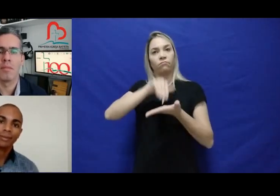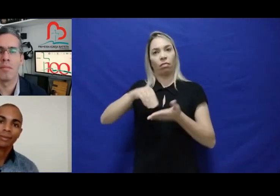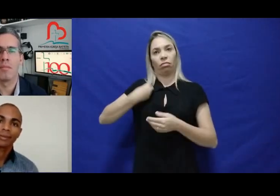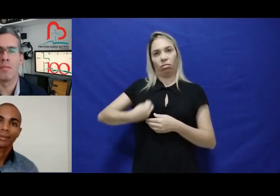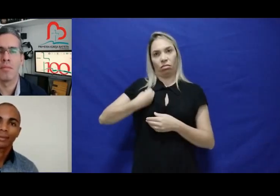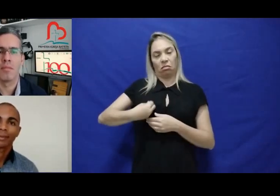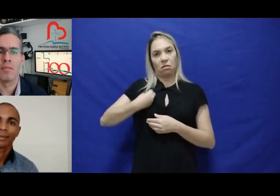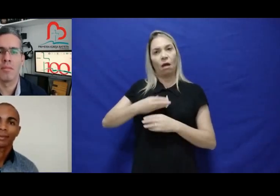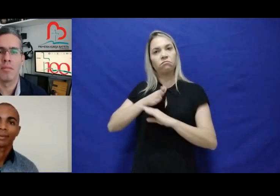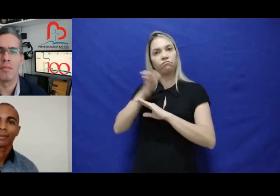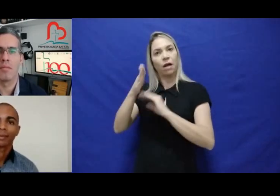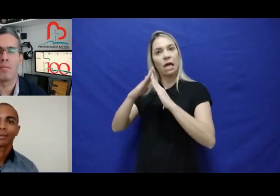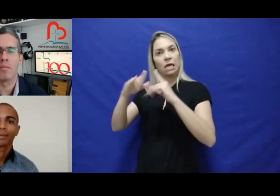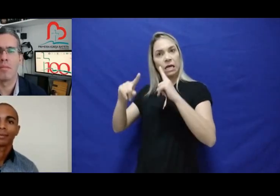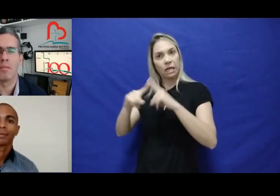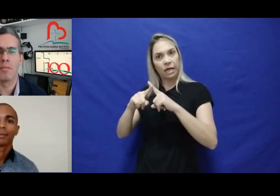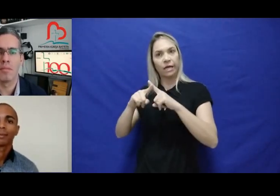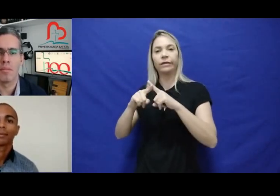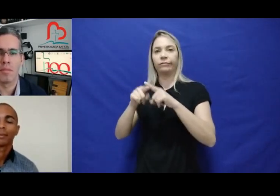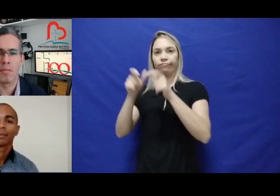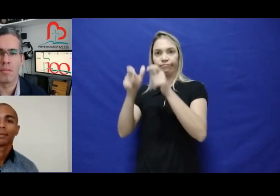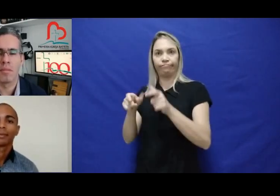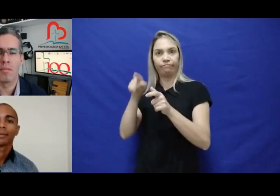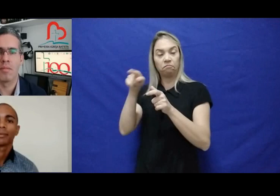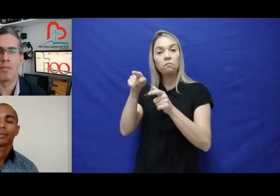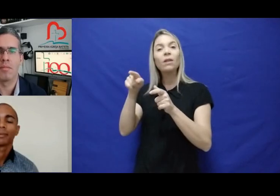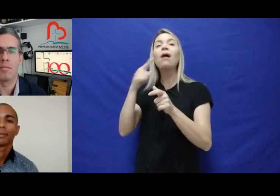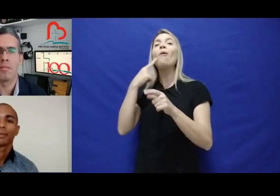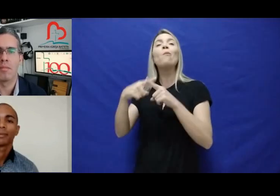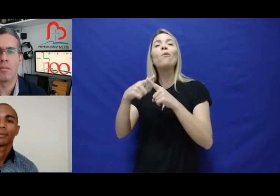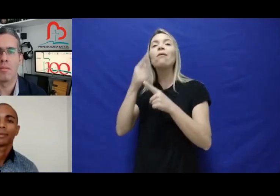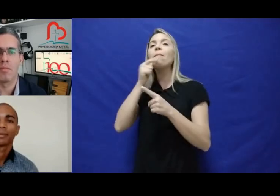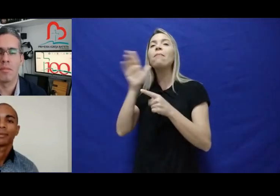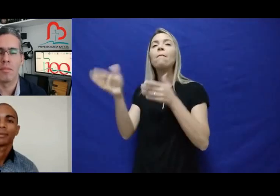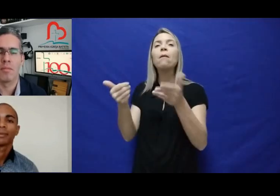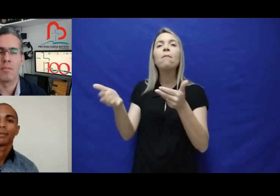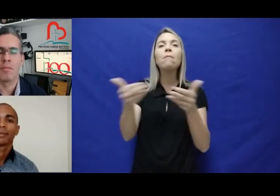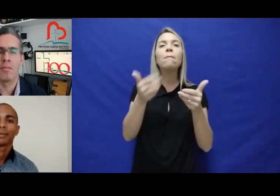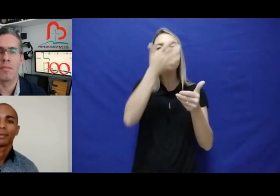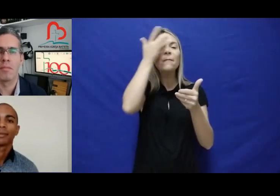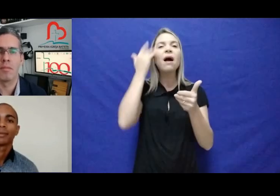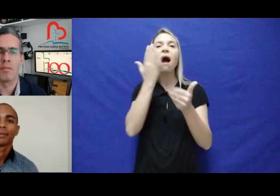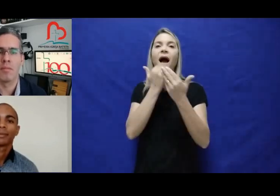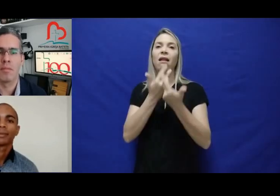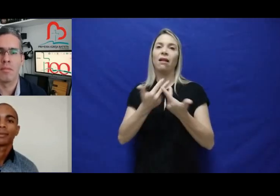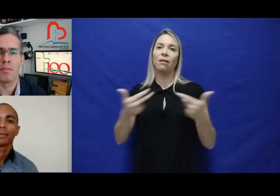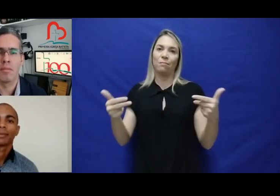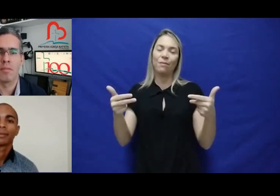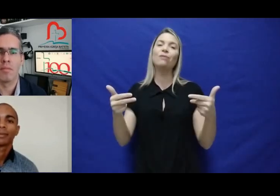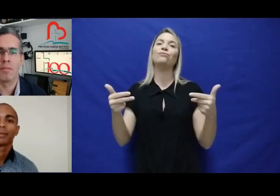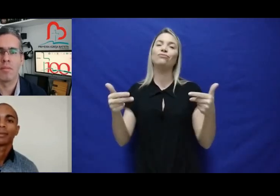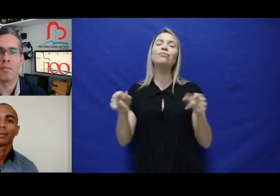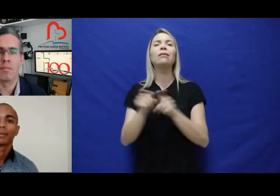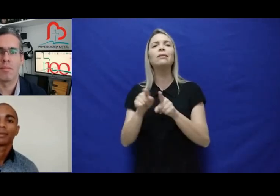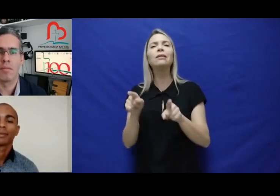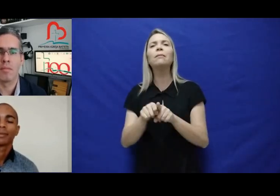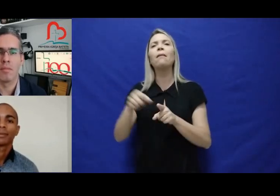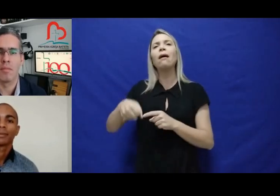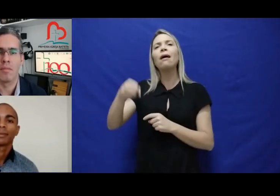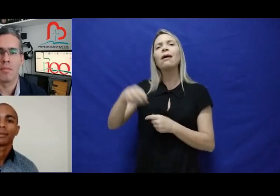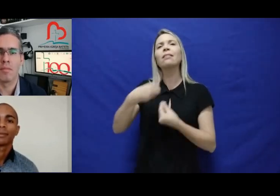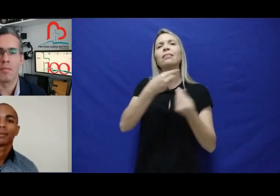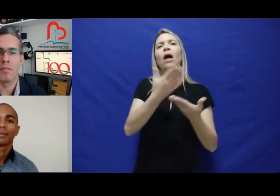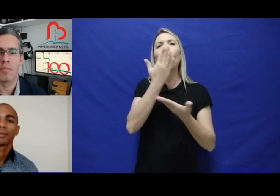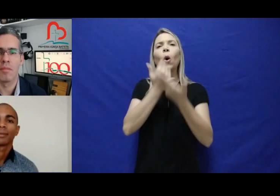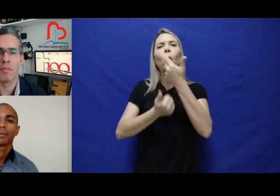na mobilização do mês de maio, como fizemos em abril, fazemos agora em maio, para arrecadarmos